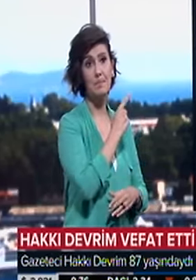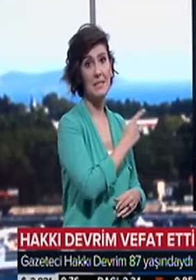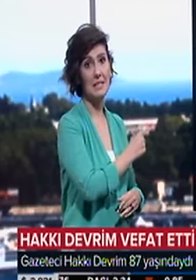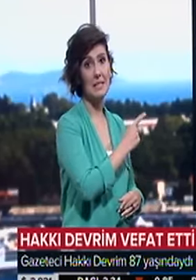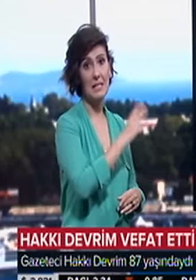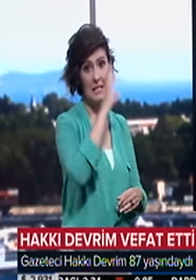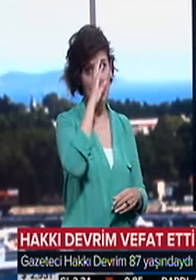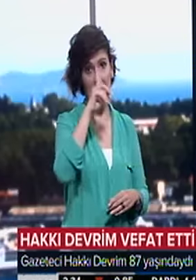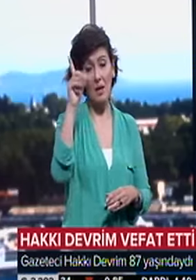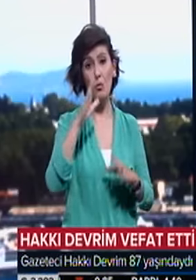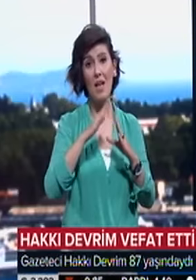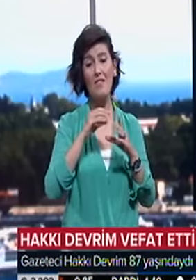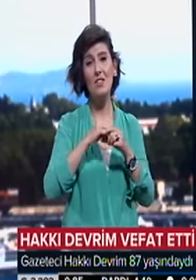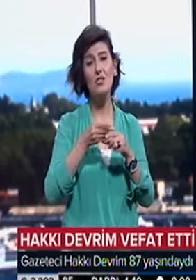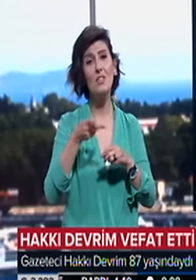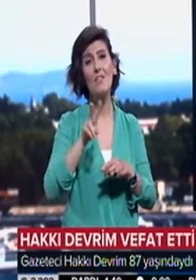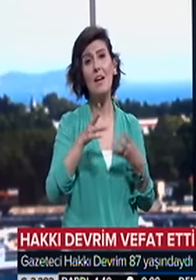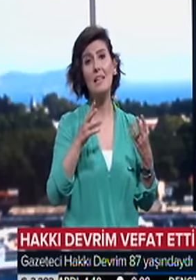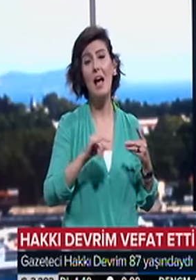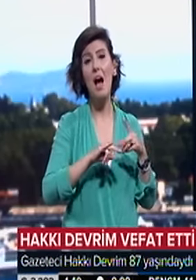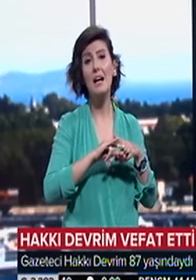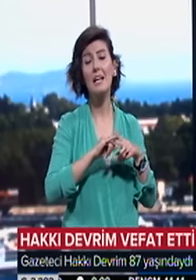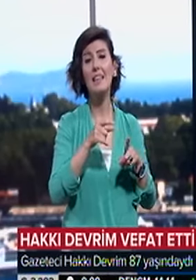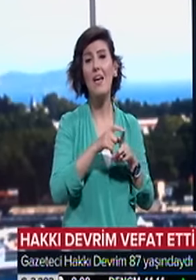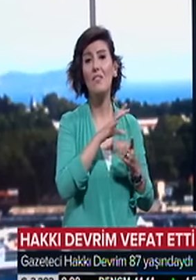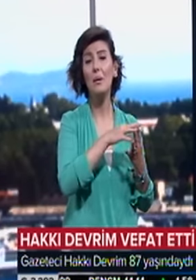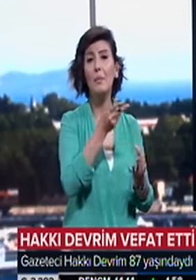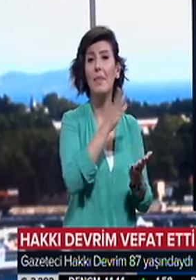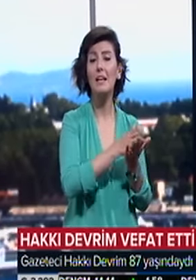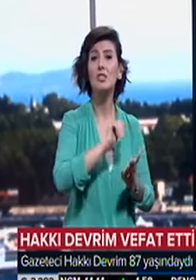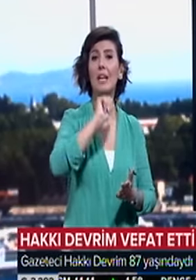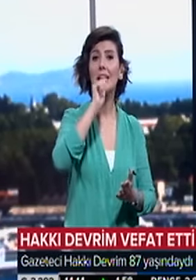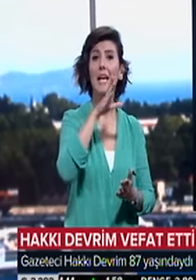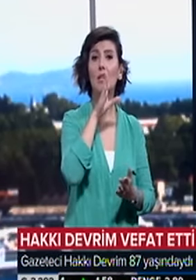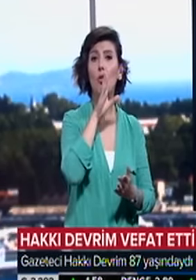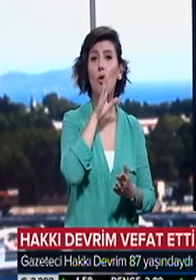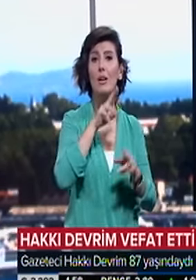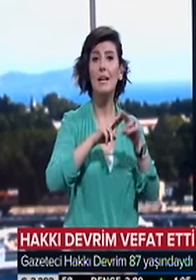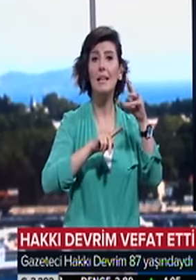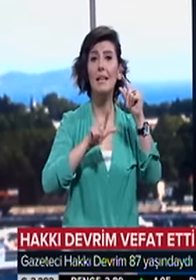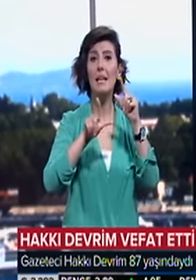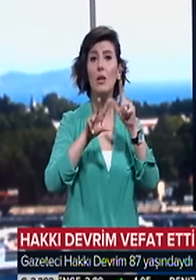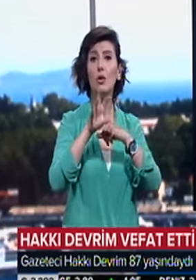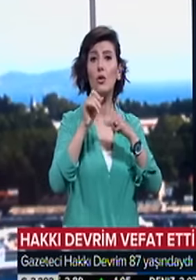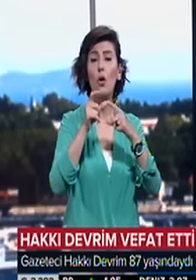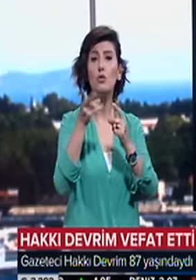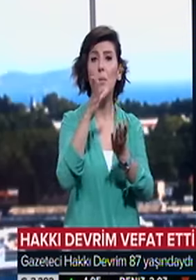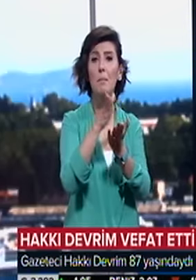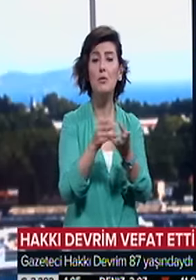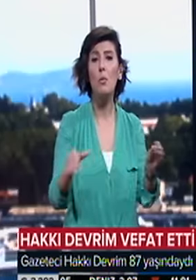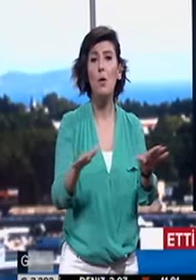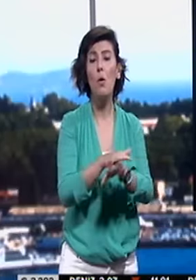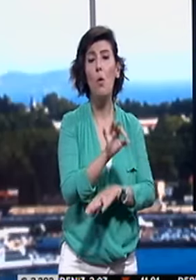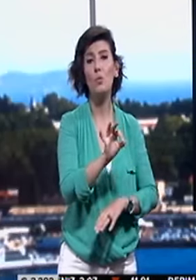biriydi. İstanbul'daki evinde vefat eden Hakkı Devrim'in naaşı yarın öğle vakti Kilios mezarlığında toprağa